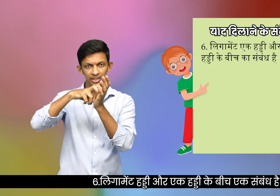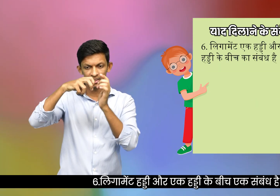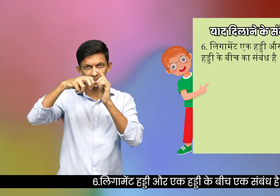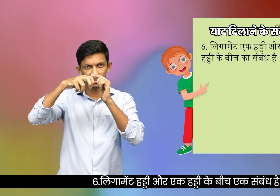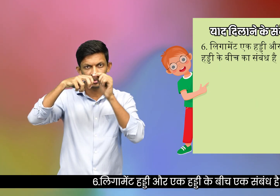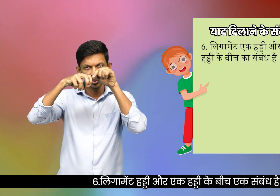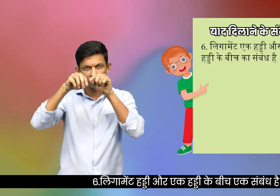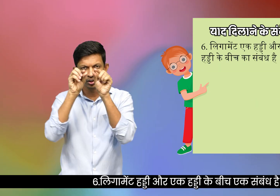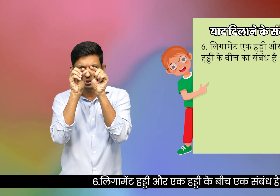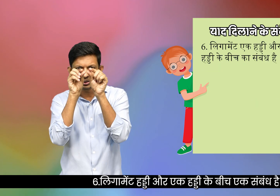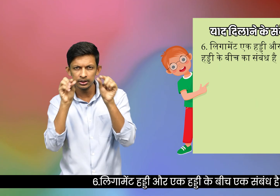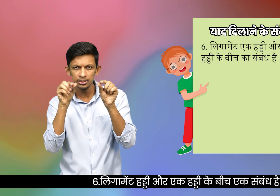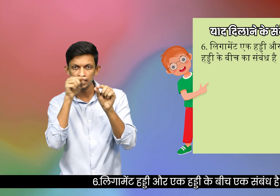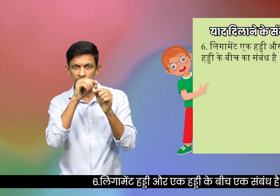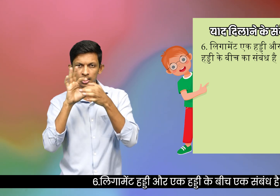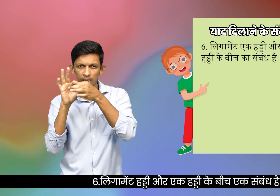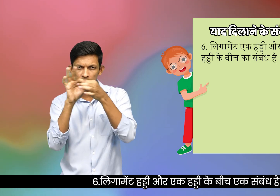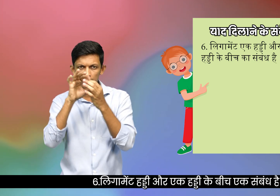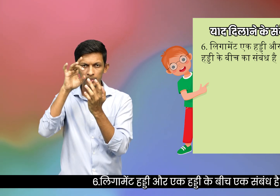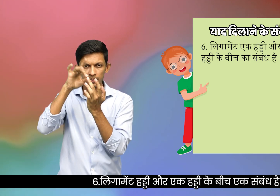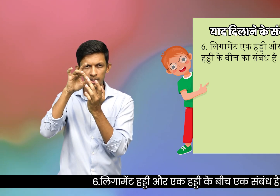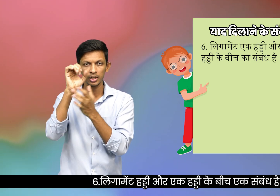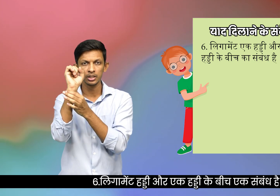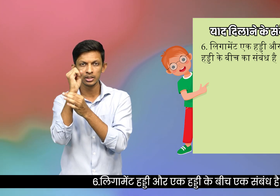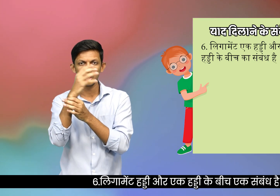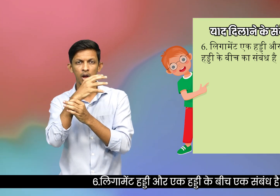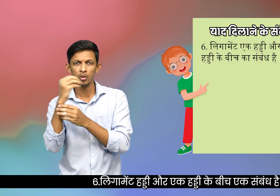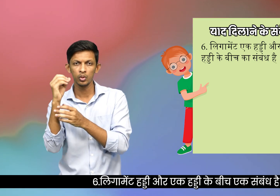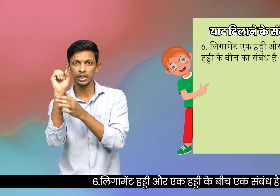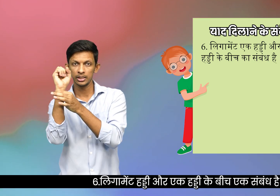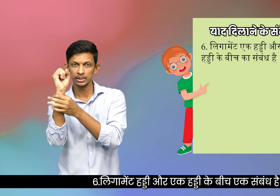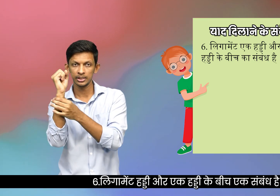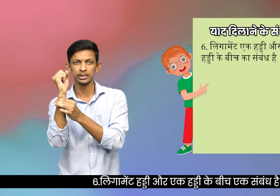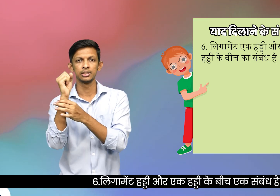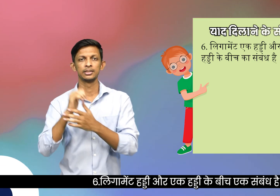छठा, लिगामेंट हड्डी और एक हड्डी के बीच एक संबंध है।